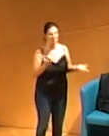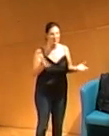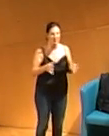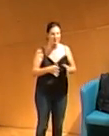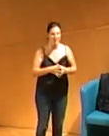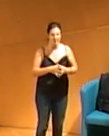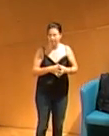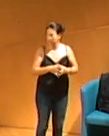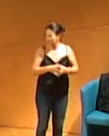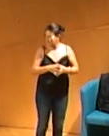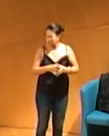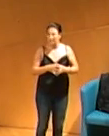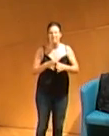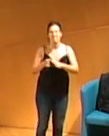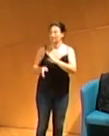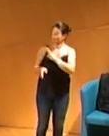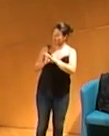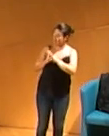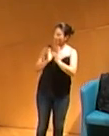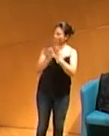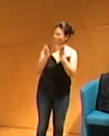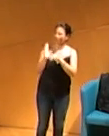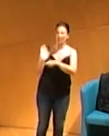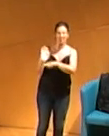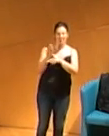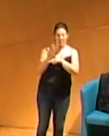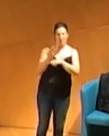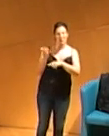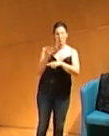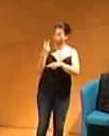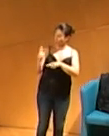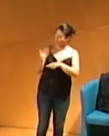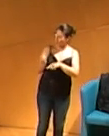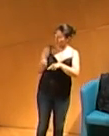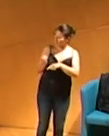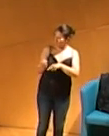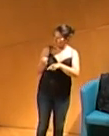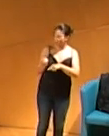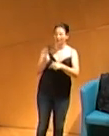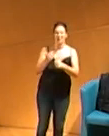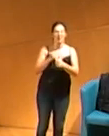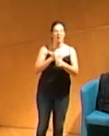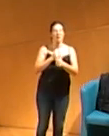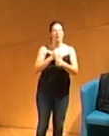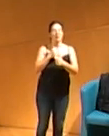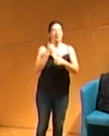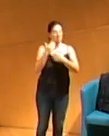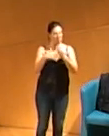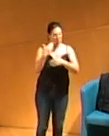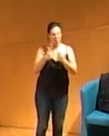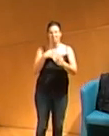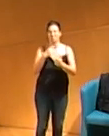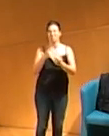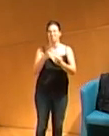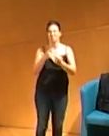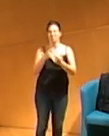avez présenté dans le début de votre livre vos enfants tels qu'ils étaient. Ensuite, vous parlez aussi du